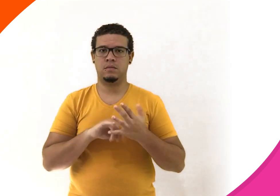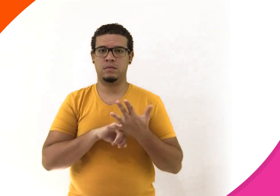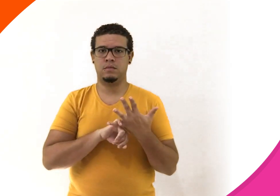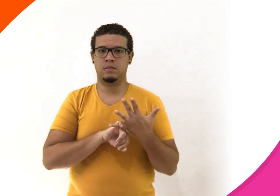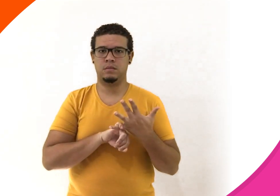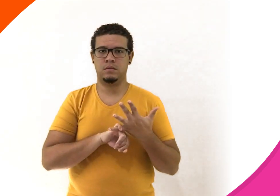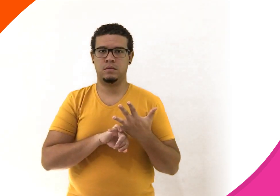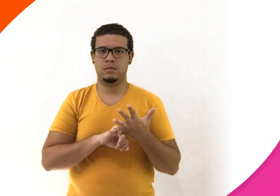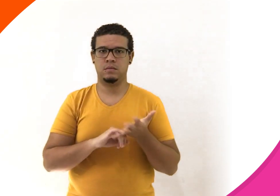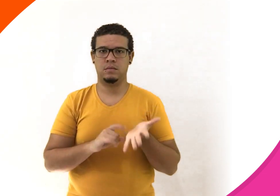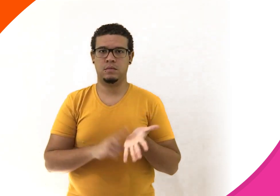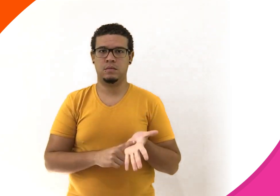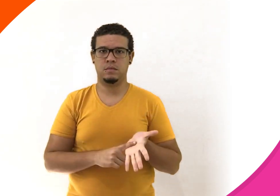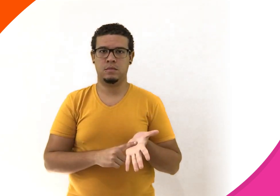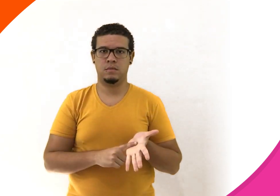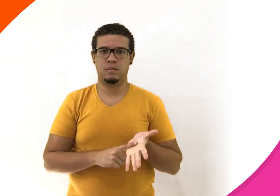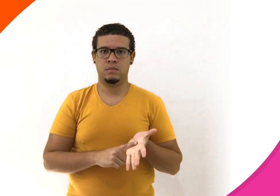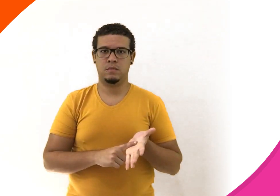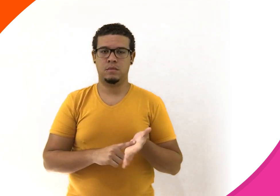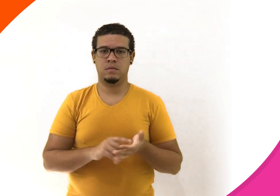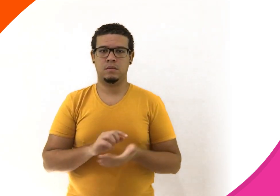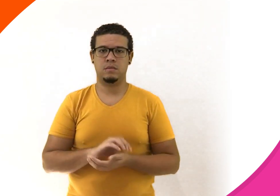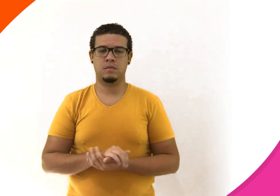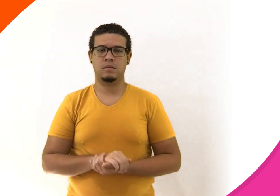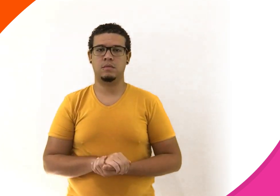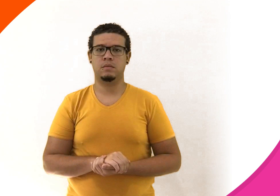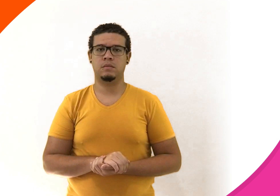na língua de sinais britânica,